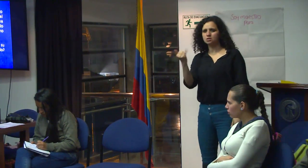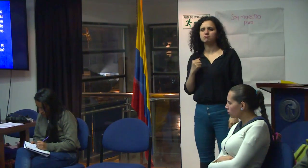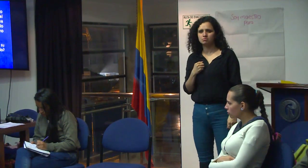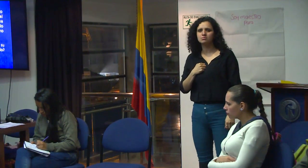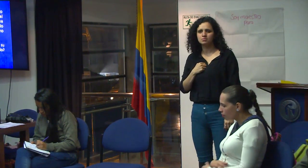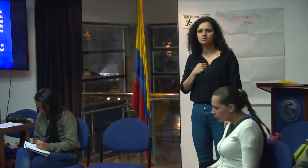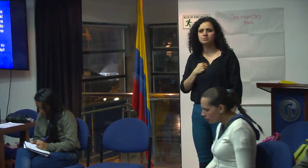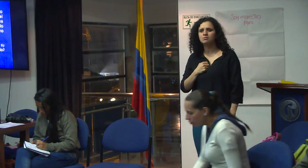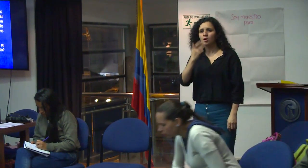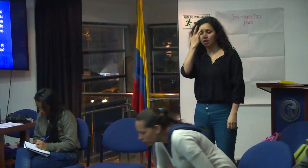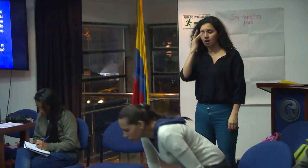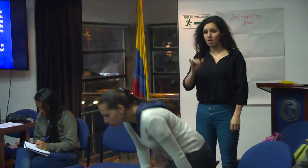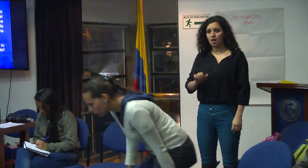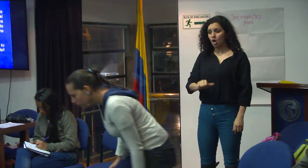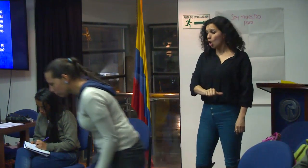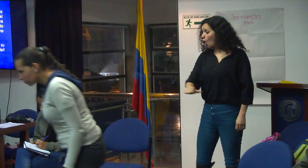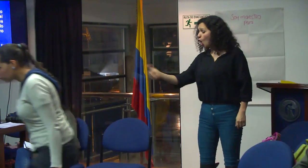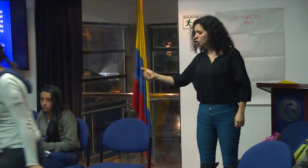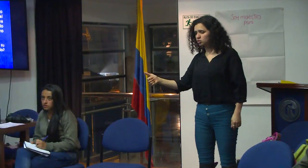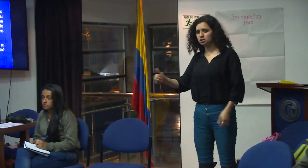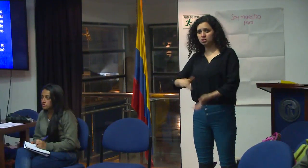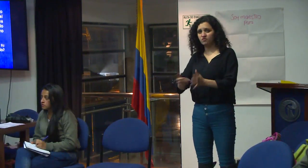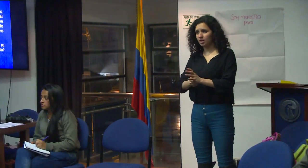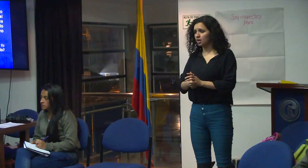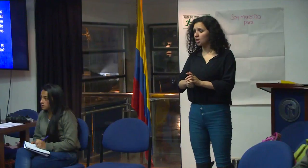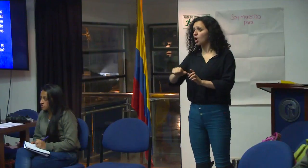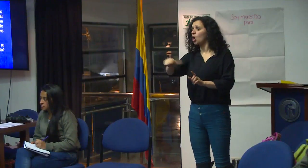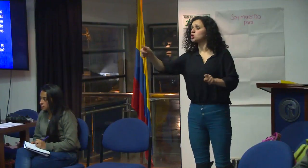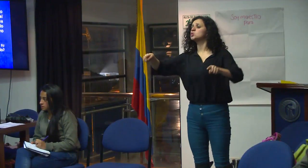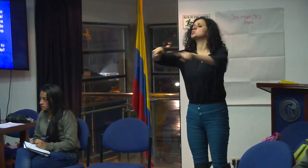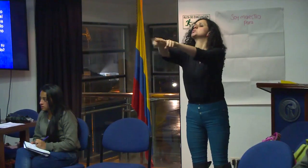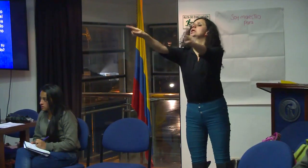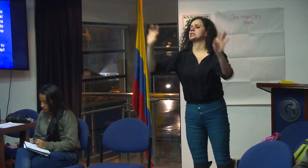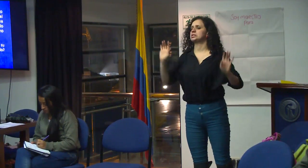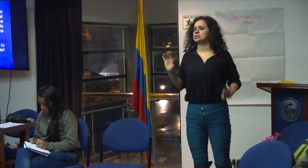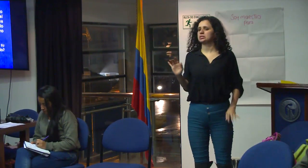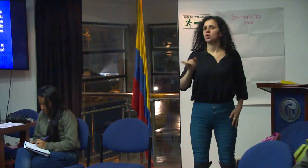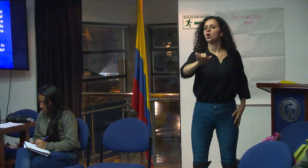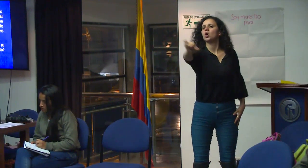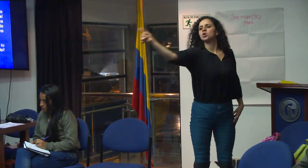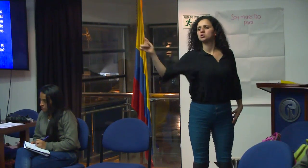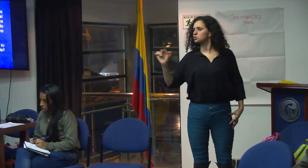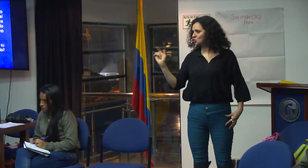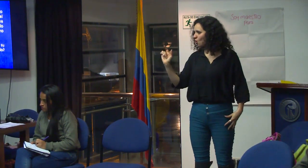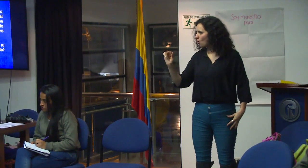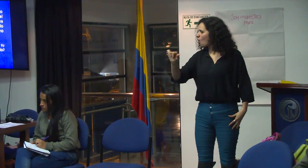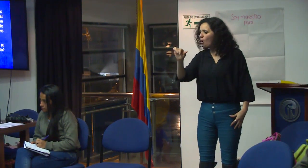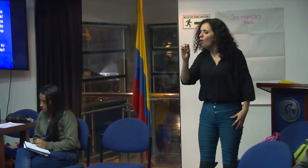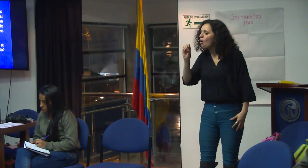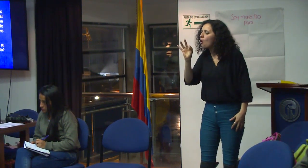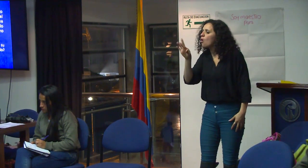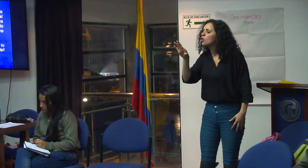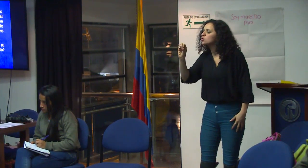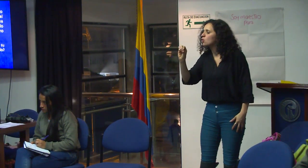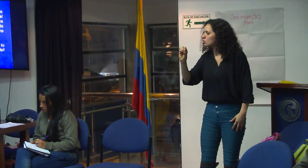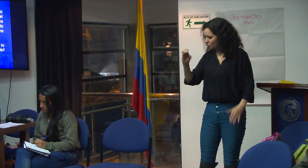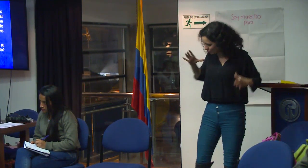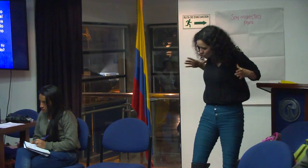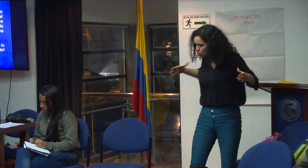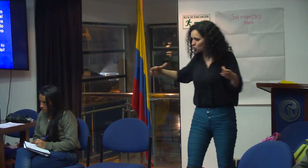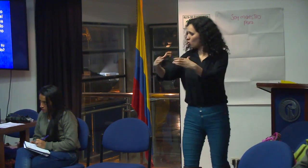otro no son los que están allá. El otro somos todos. Yo soy un otro,